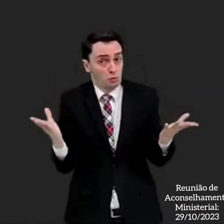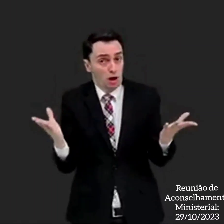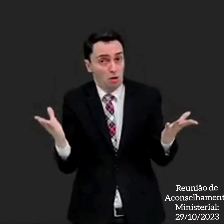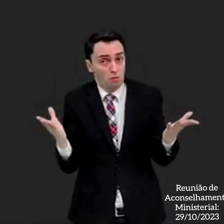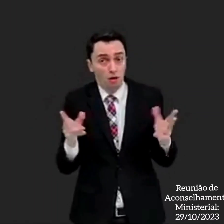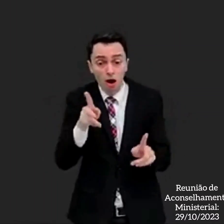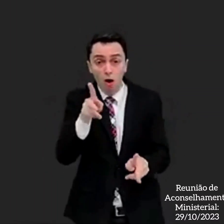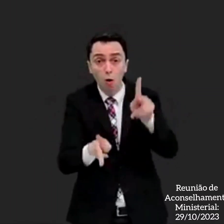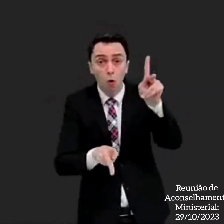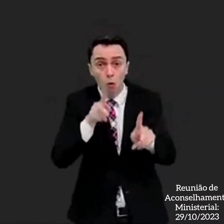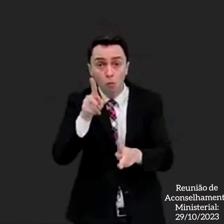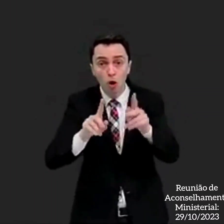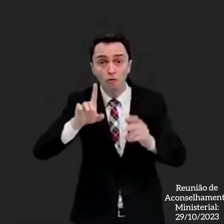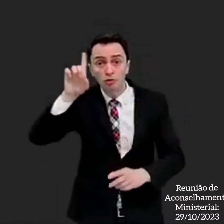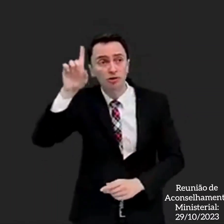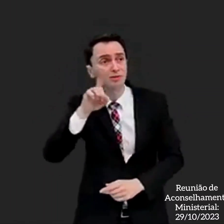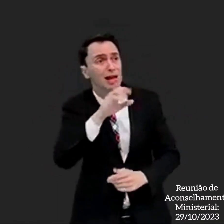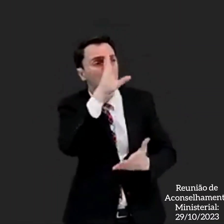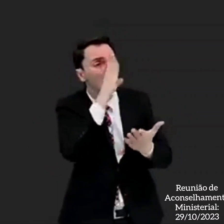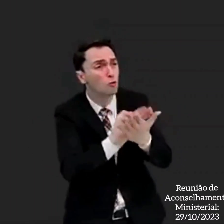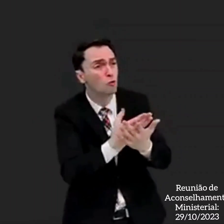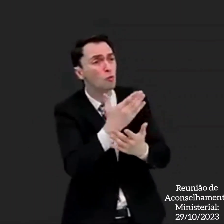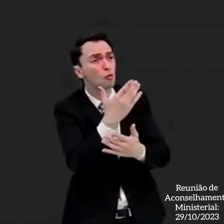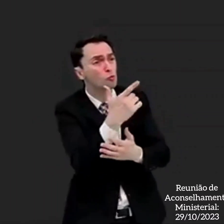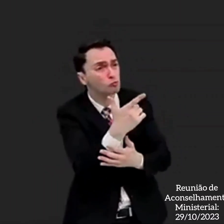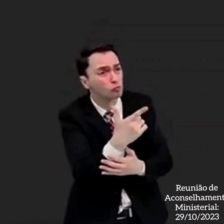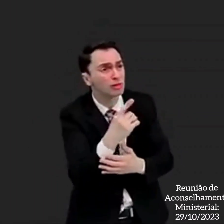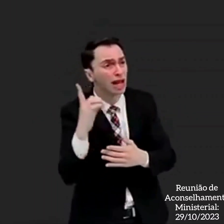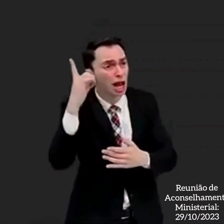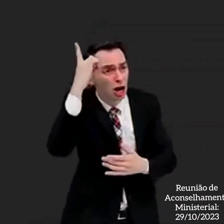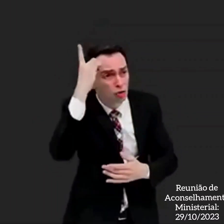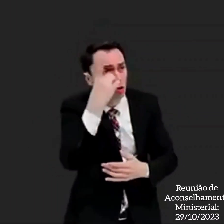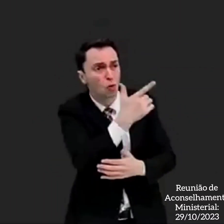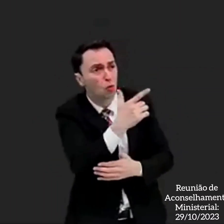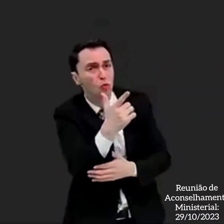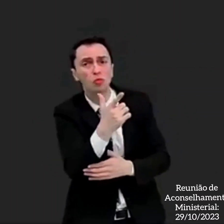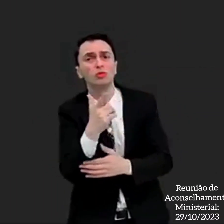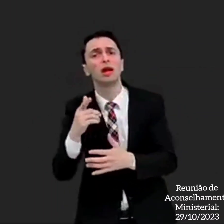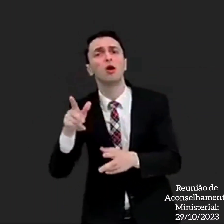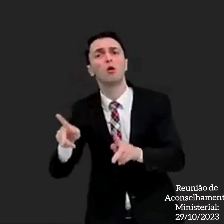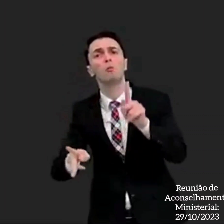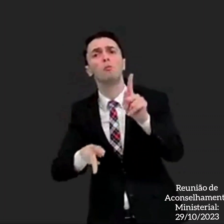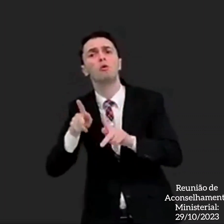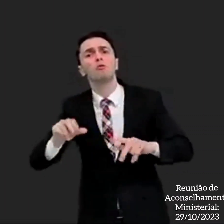com a falta dos dons espirituais prometidos no Evangelho da Graça,